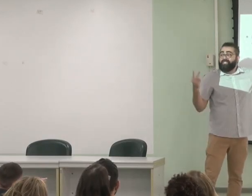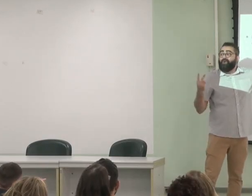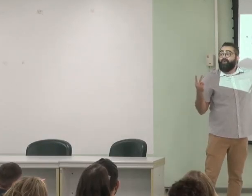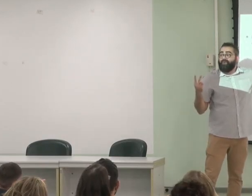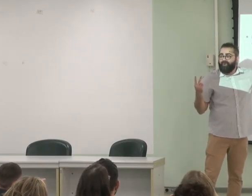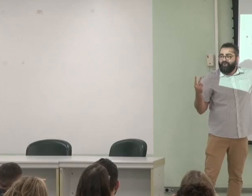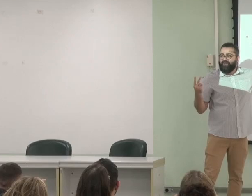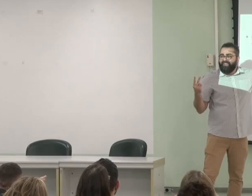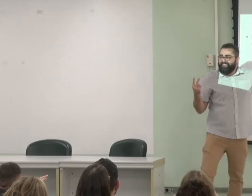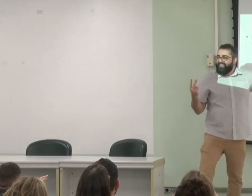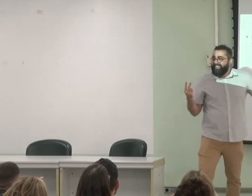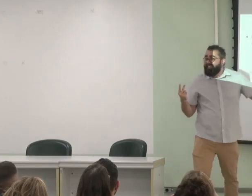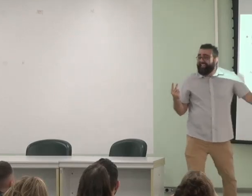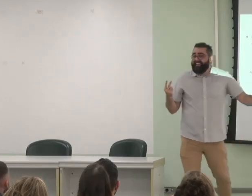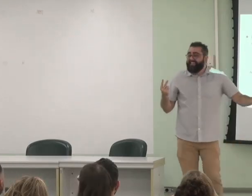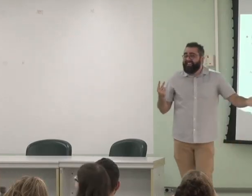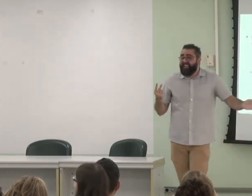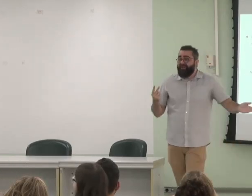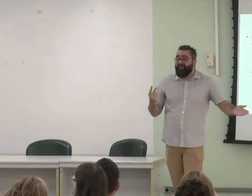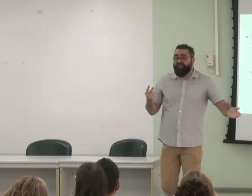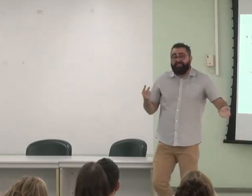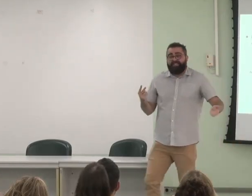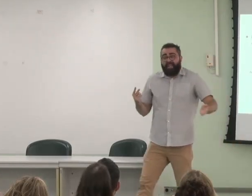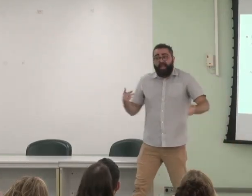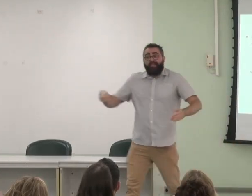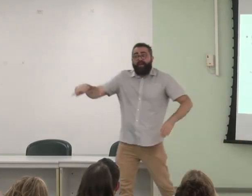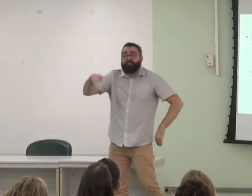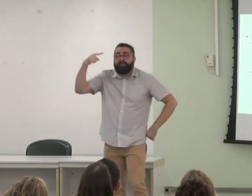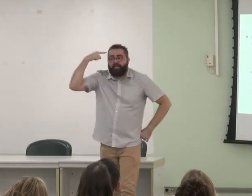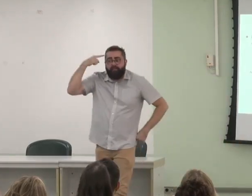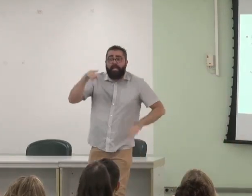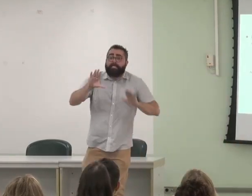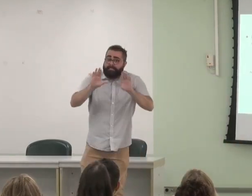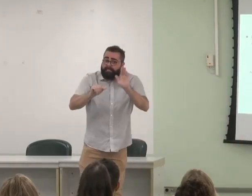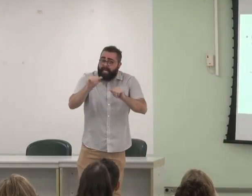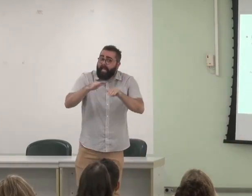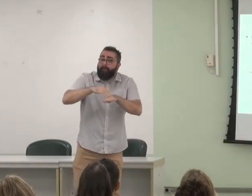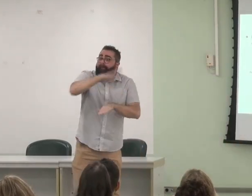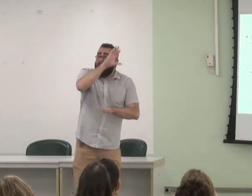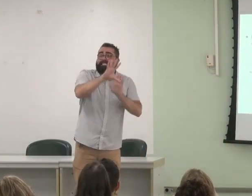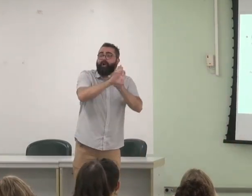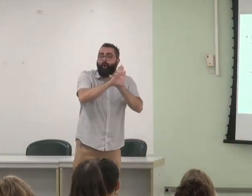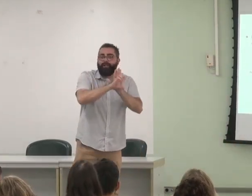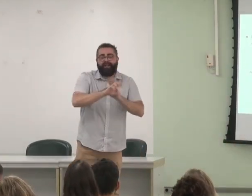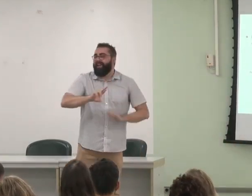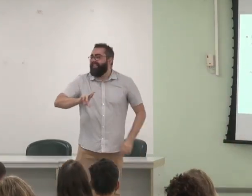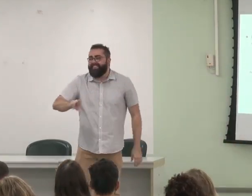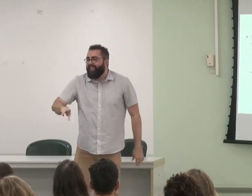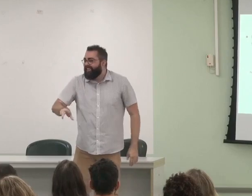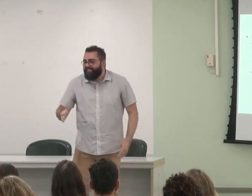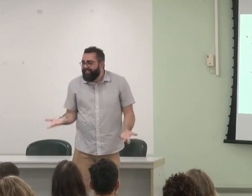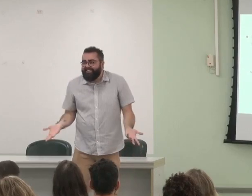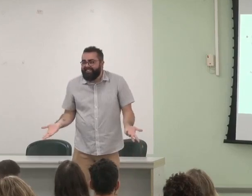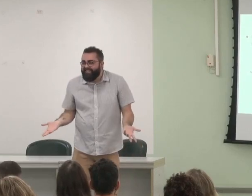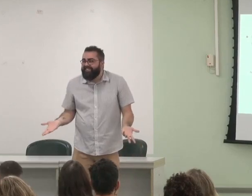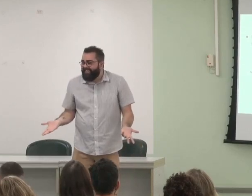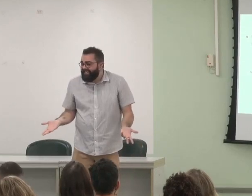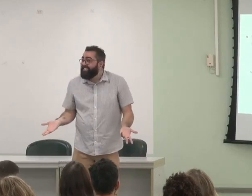Cena ficou em segundo lugar. Então, se a cena fosse mais